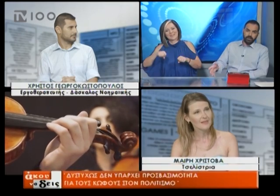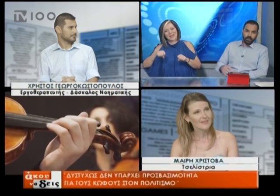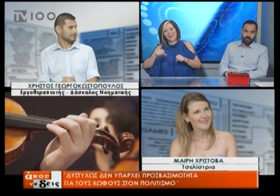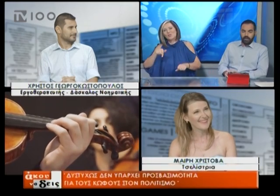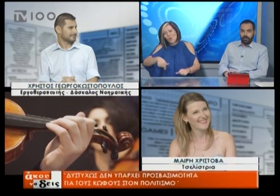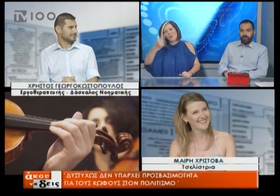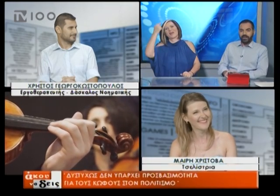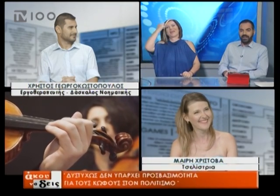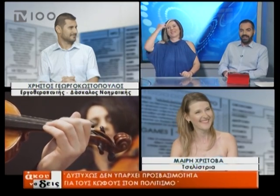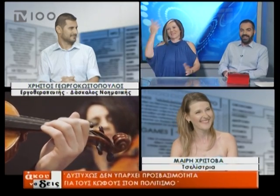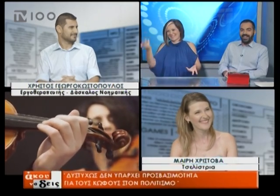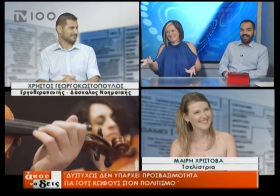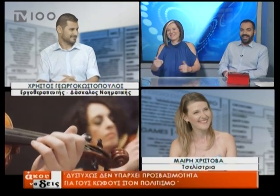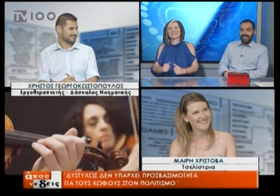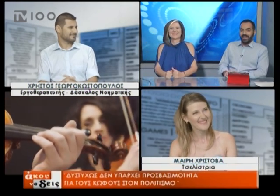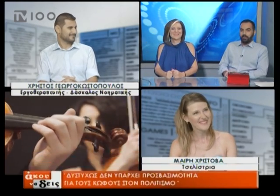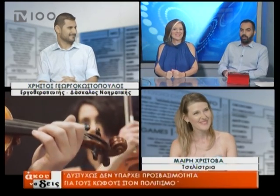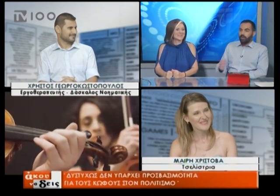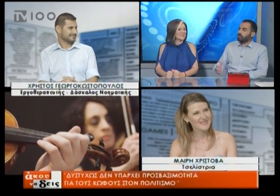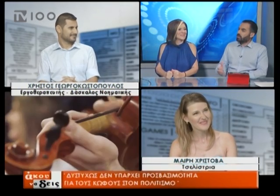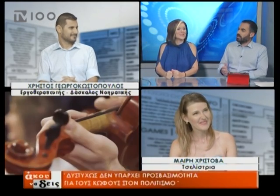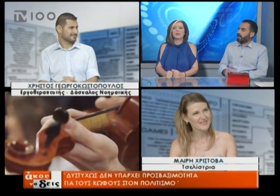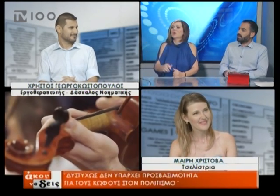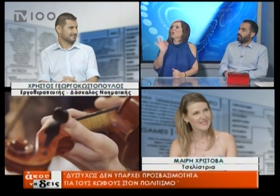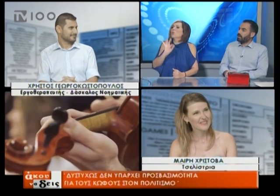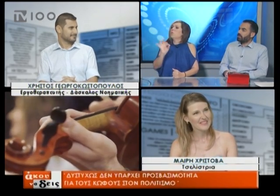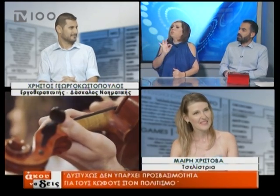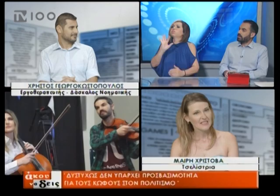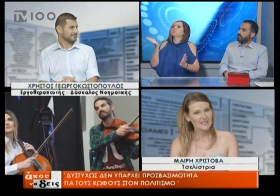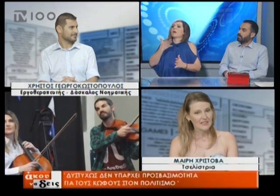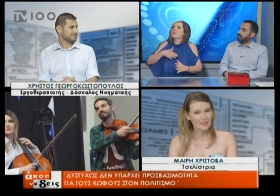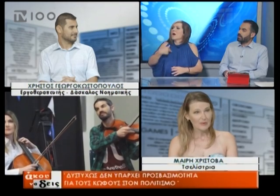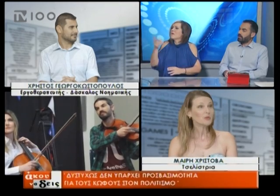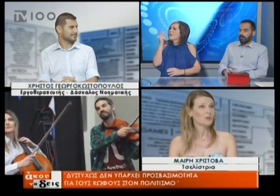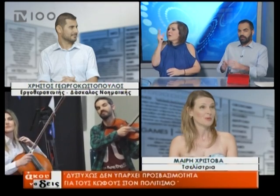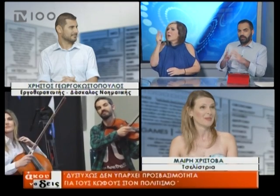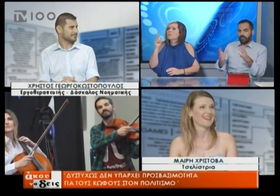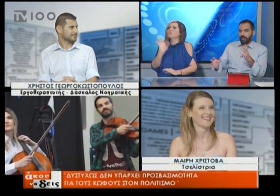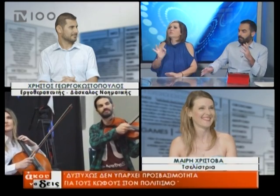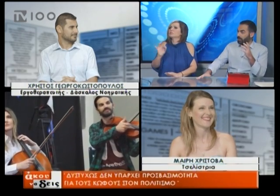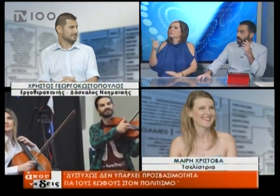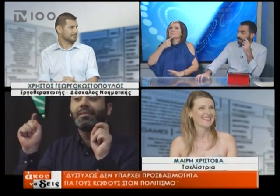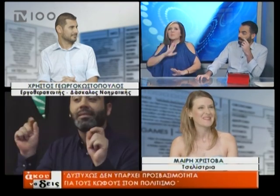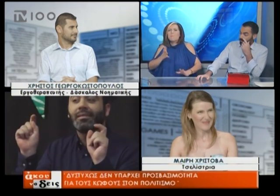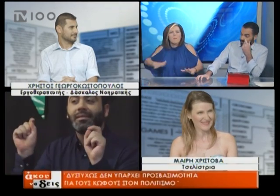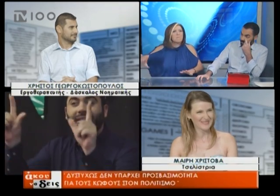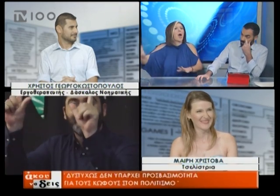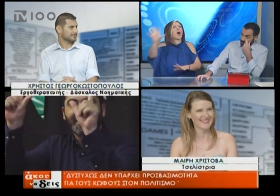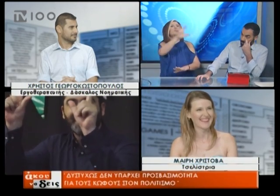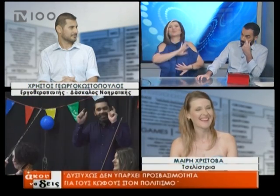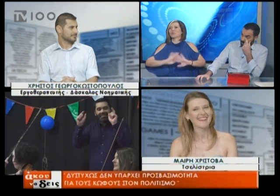εξήγητε. Λοιπόν, ναι. Πού μπορεί ο κόσμος να σας χάρει και να σας απολαύσει. Παντού. Αυτή είναι την ομάδα. Παντού, ε.